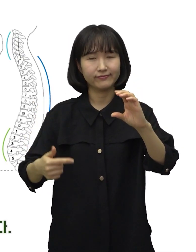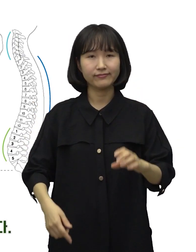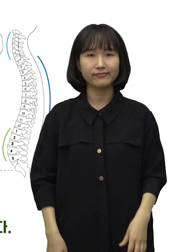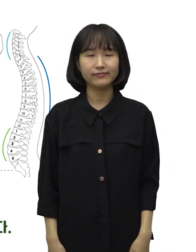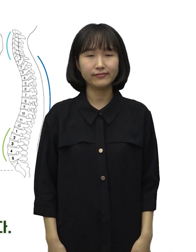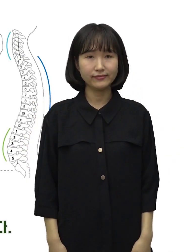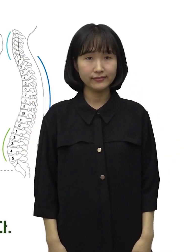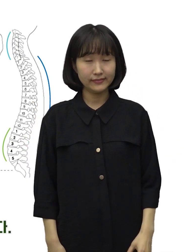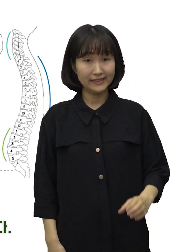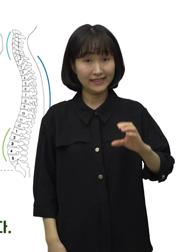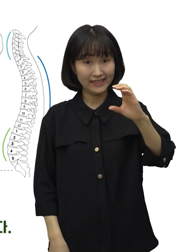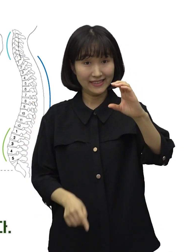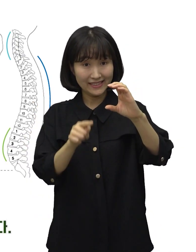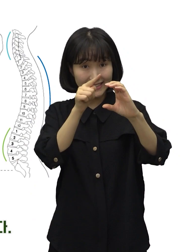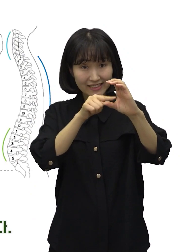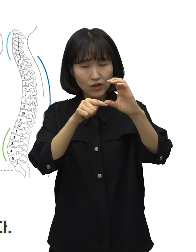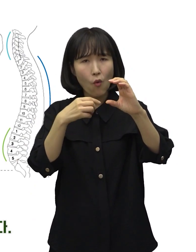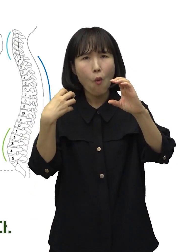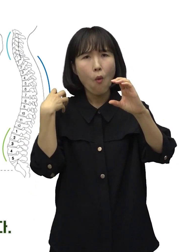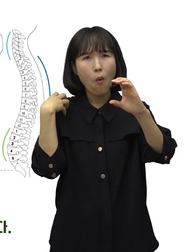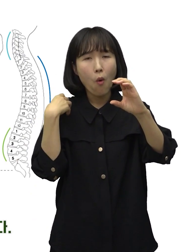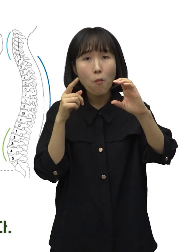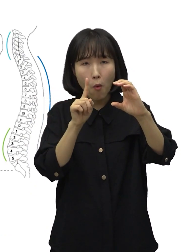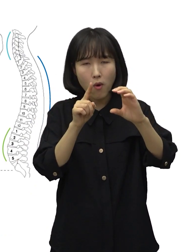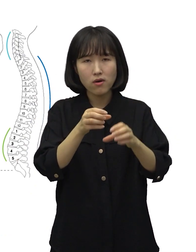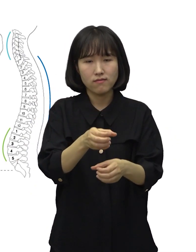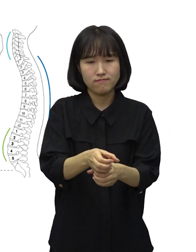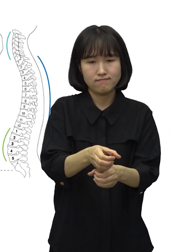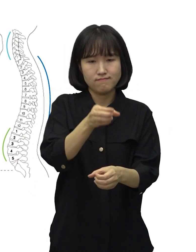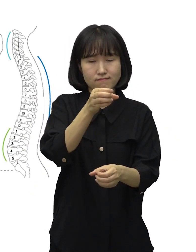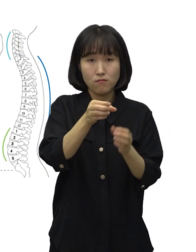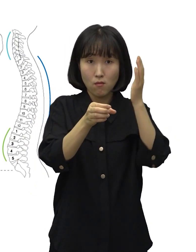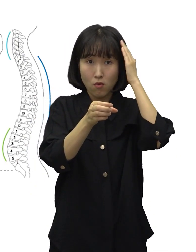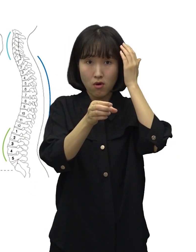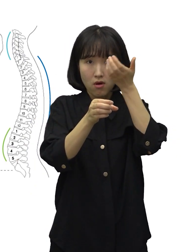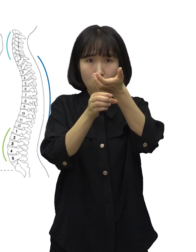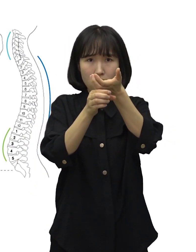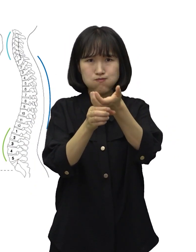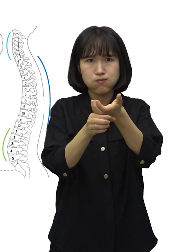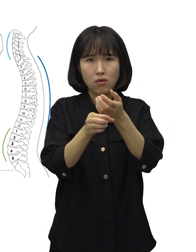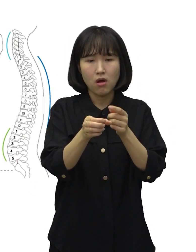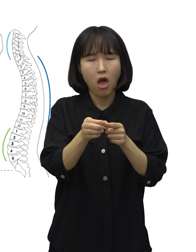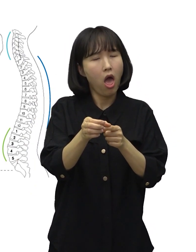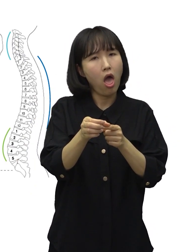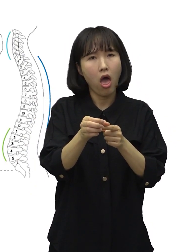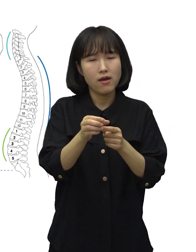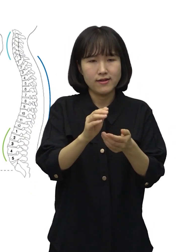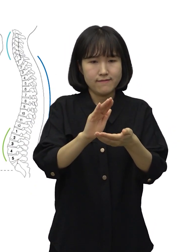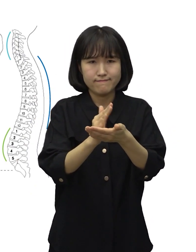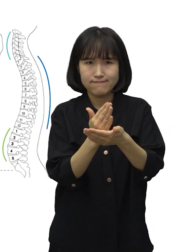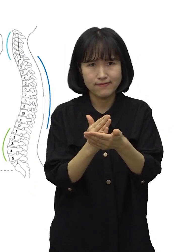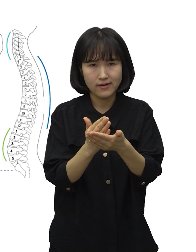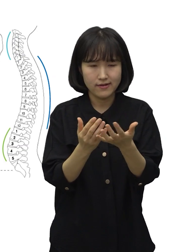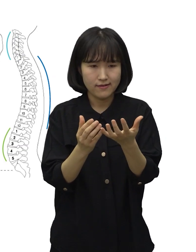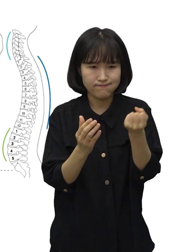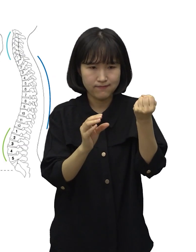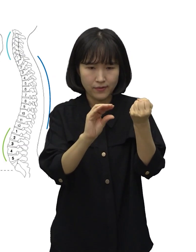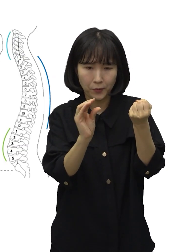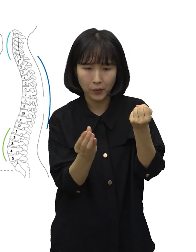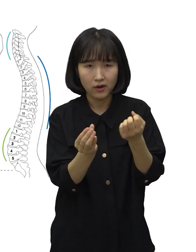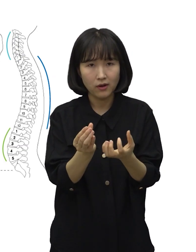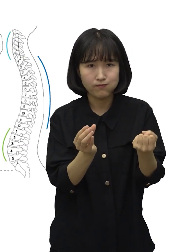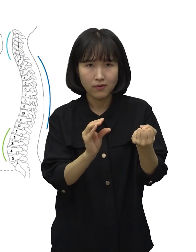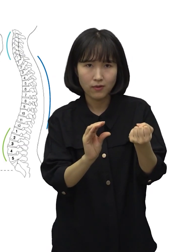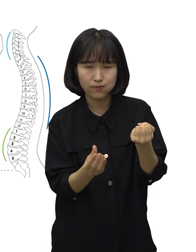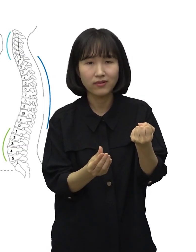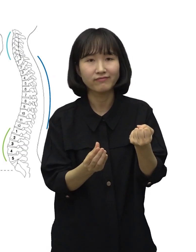형태로 전만이라고 부릅니다. 이 두 개의 곡선이 우리 몸의 무게를 분산시켜서 건강한 척추를 유지할